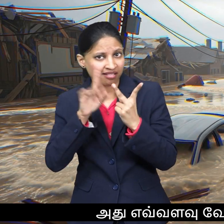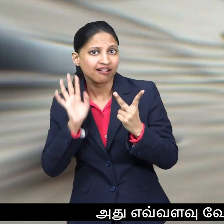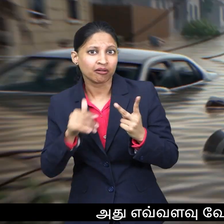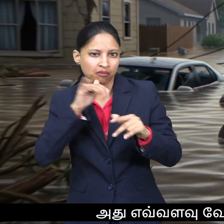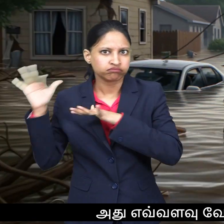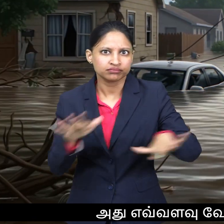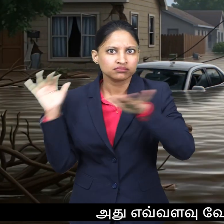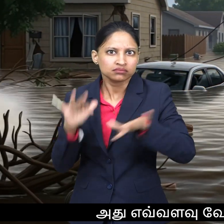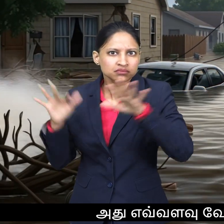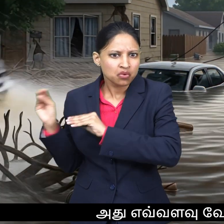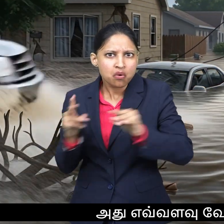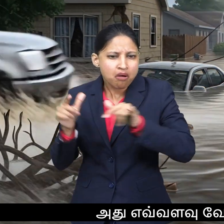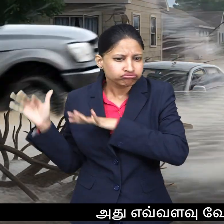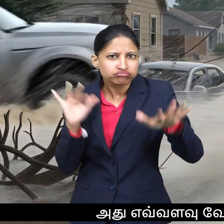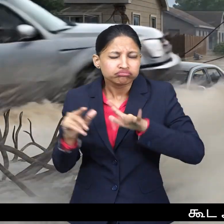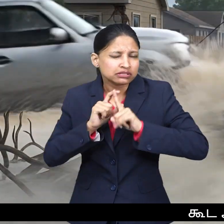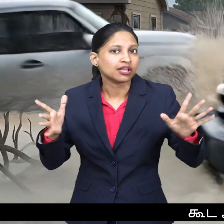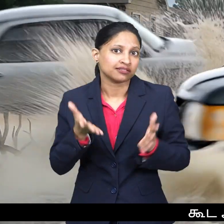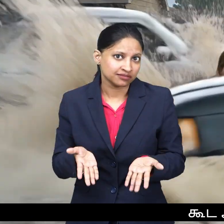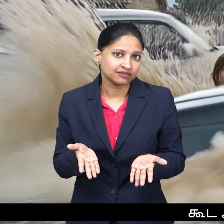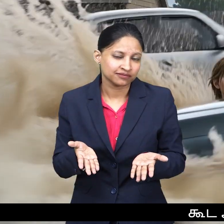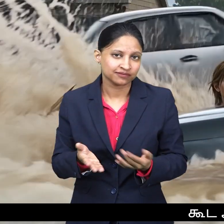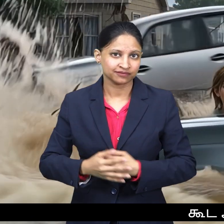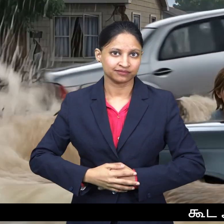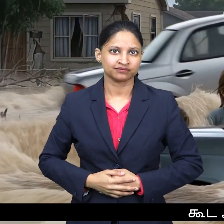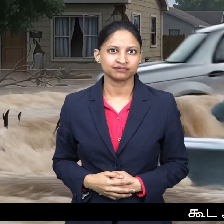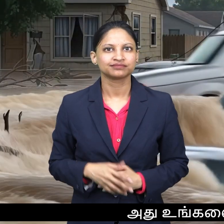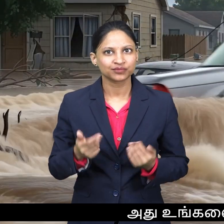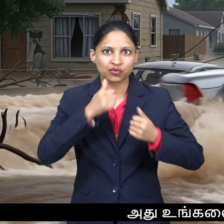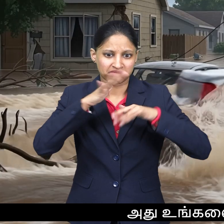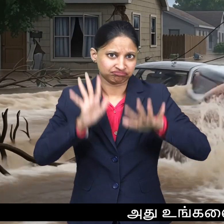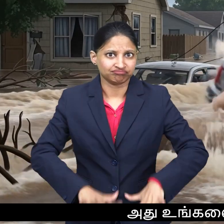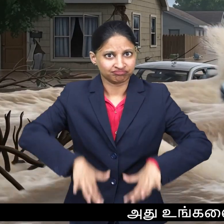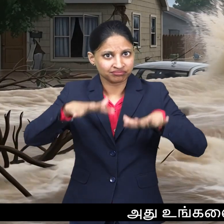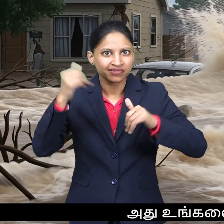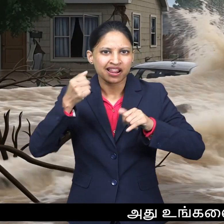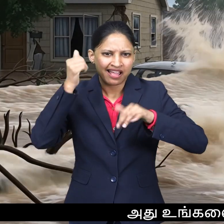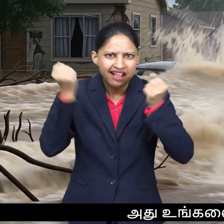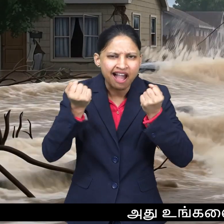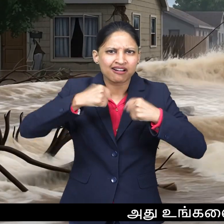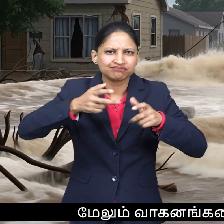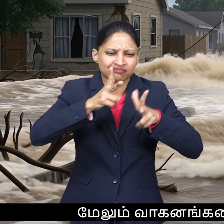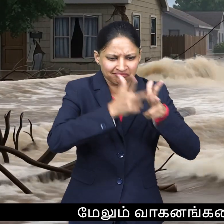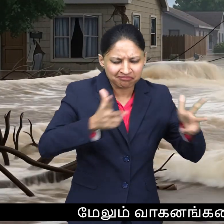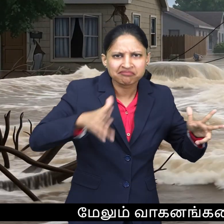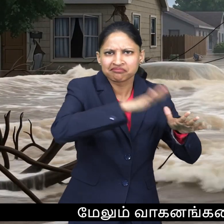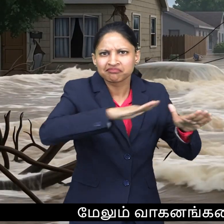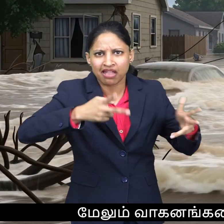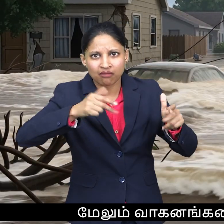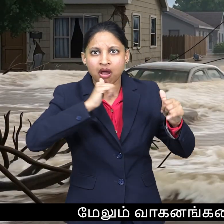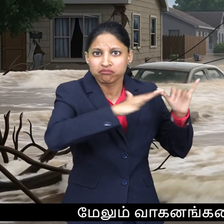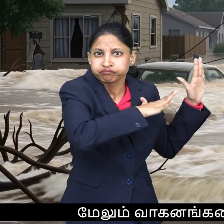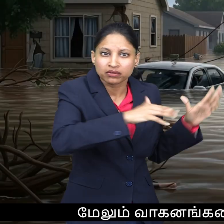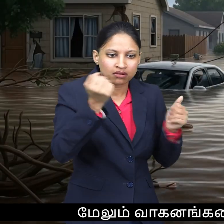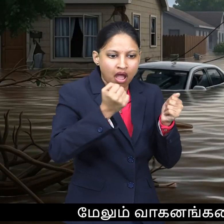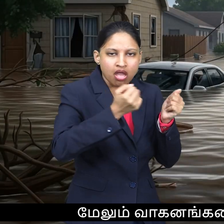அது எவ்வளவு வேகமாக நகர்கிறது என்பதாலும் கூட ஆபத்து நேரலாம். அது உங்களை கீழே விழ செய்யலாம், மேலும்